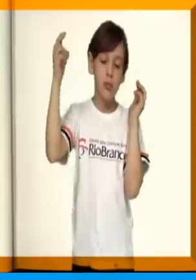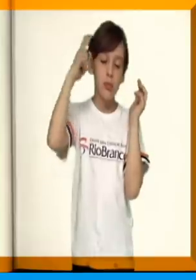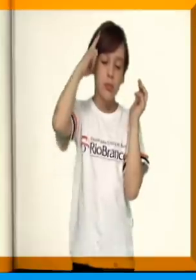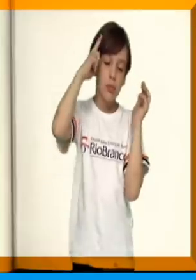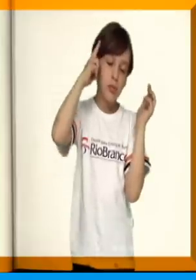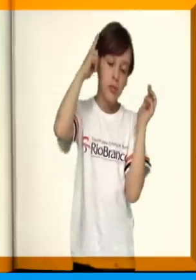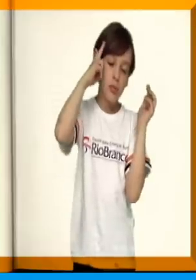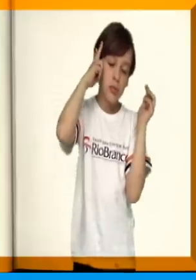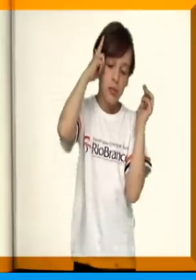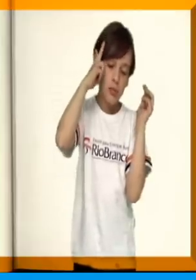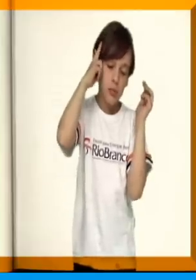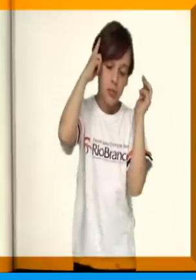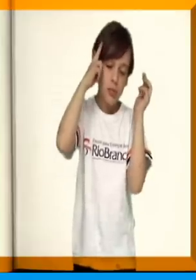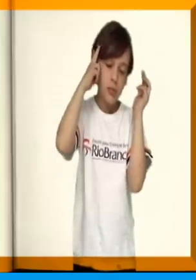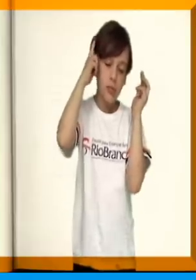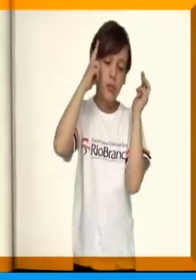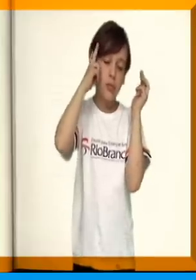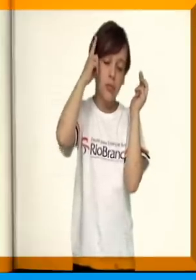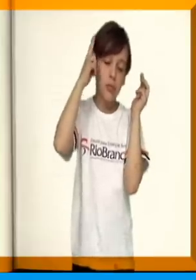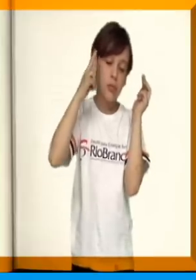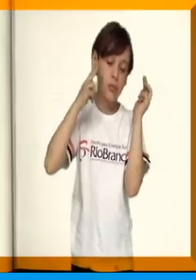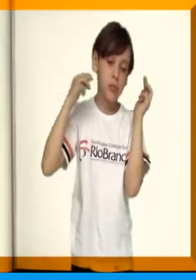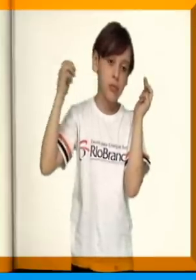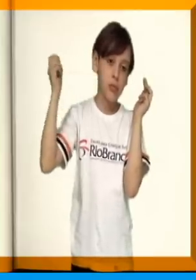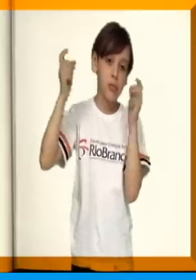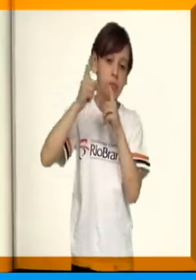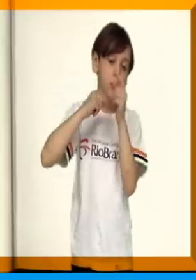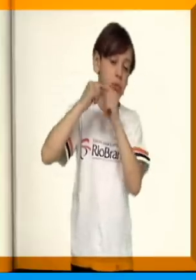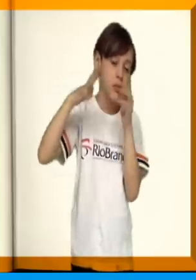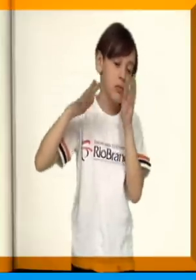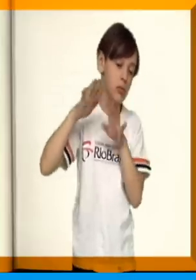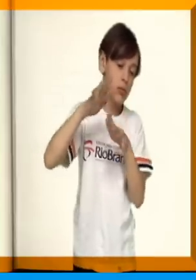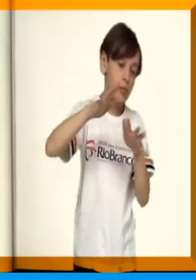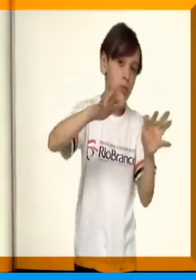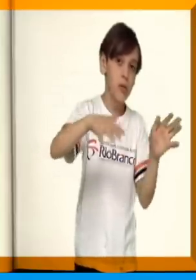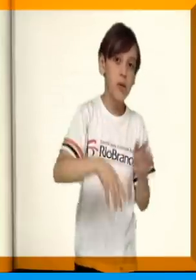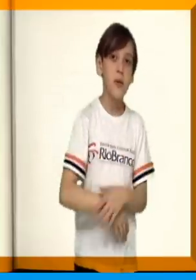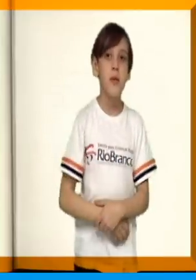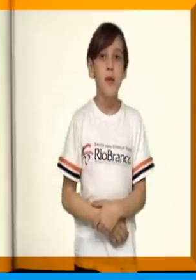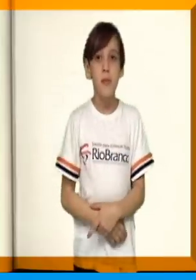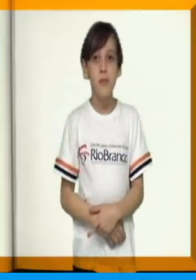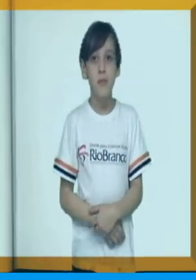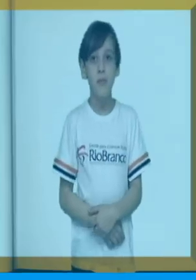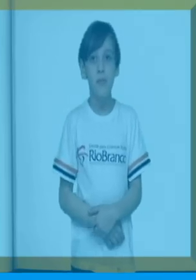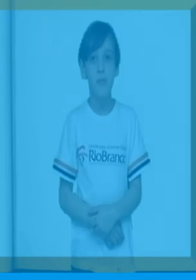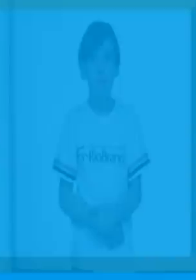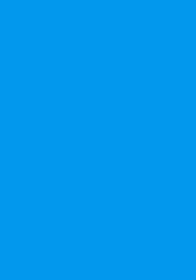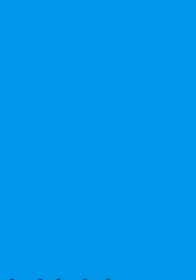noite e novamente mais um sonho. Um sonho com o mundo estrelado.